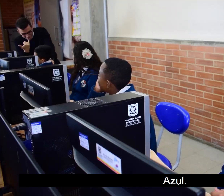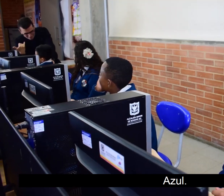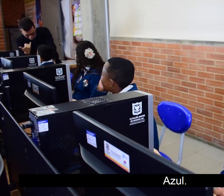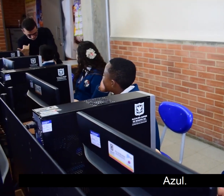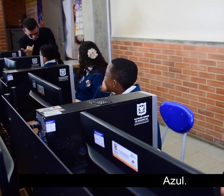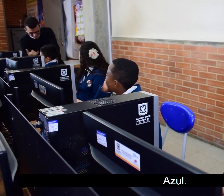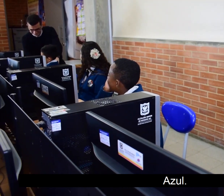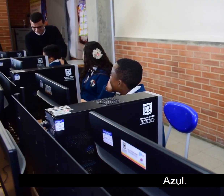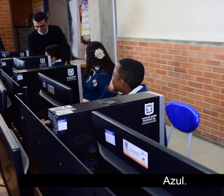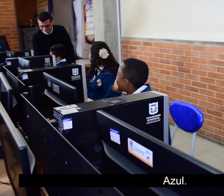Azul.